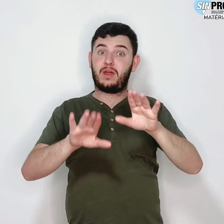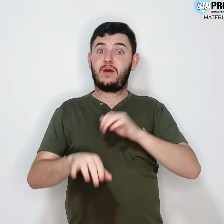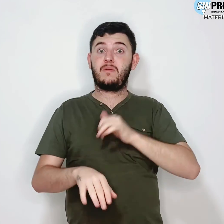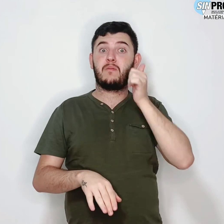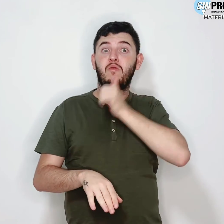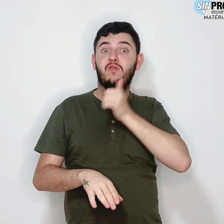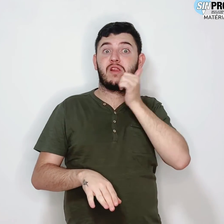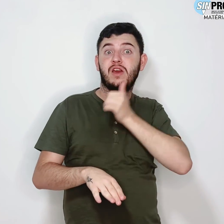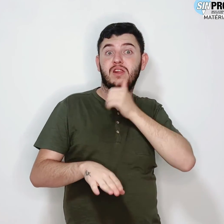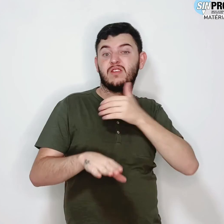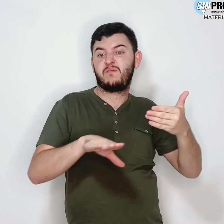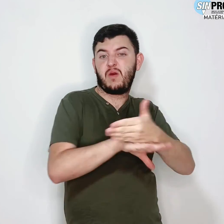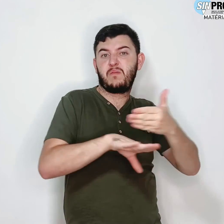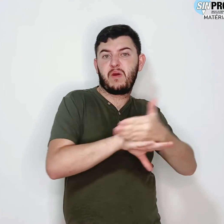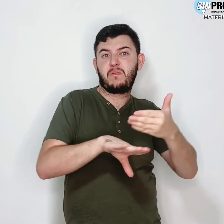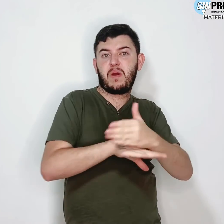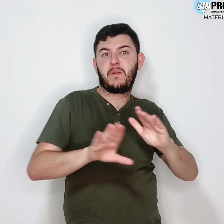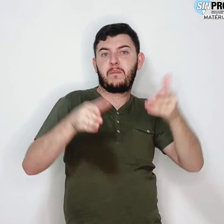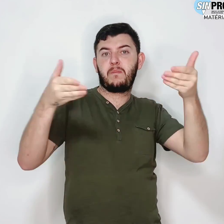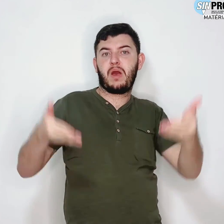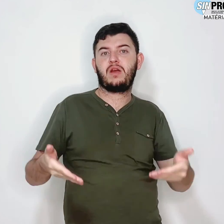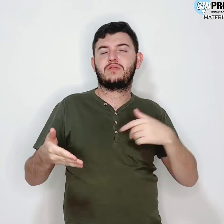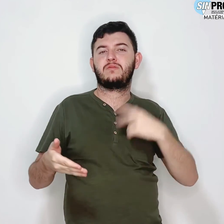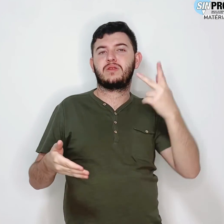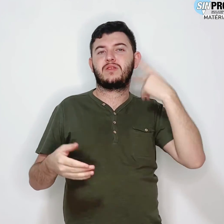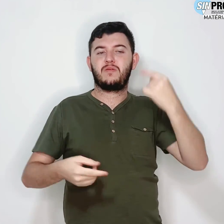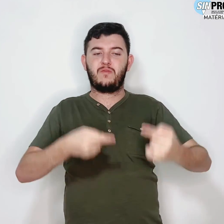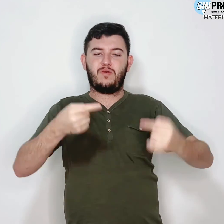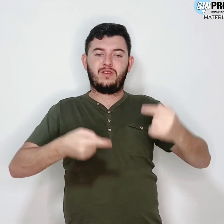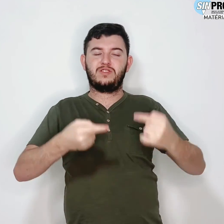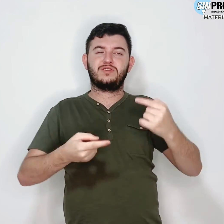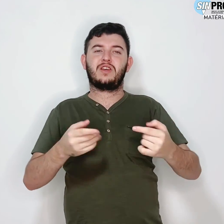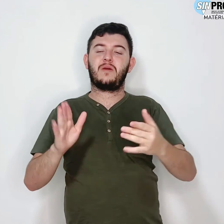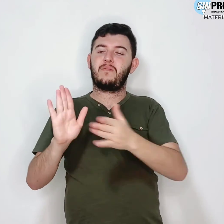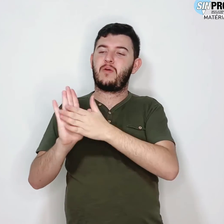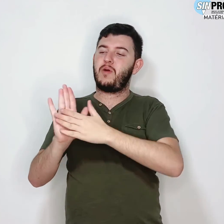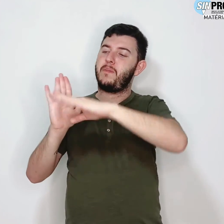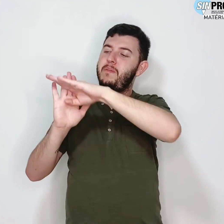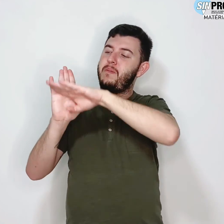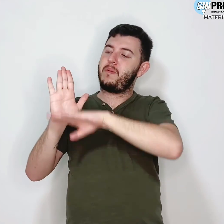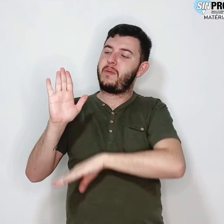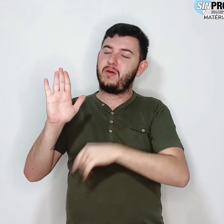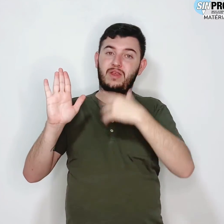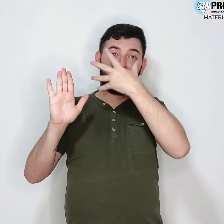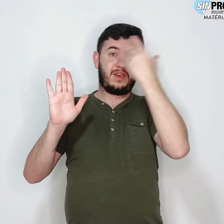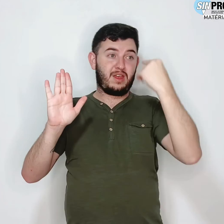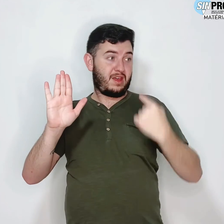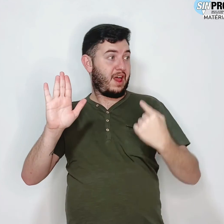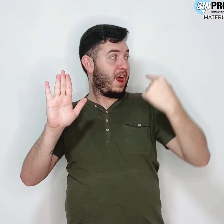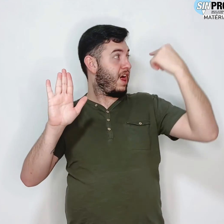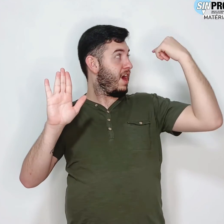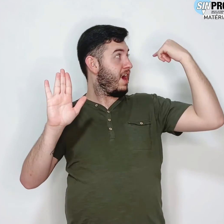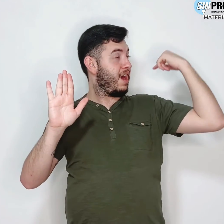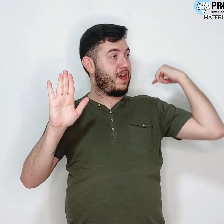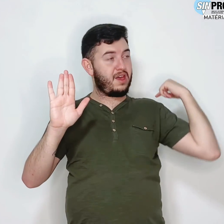política traz pautas que ficaram esquecidas por anos nas políticas públicas. Direito